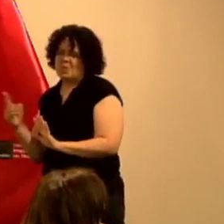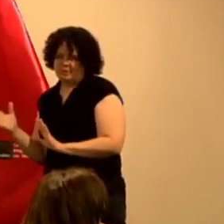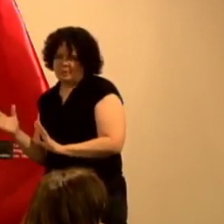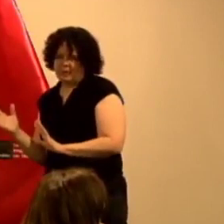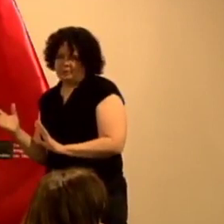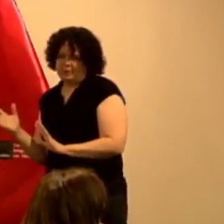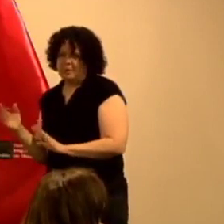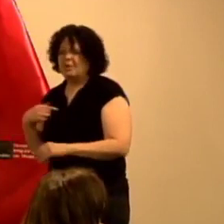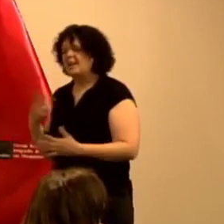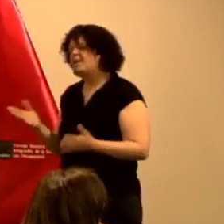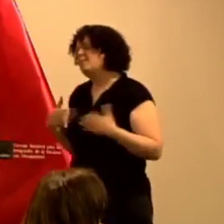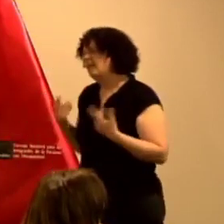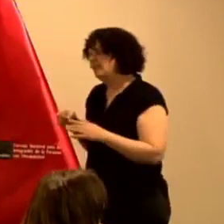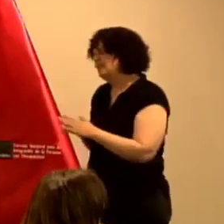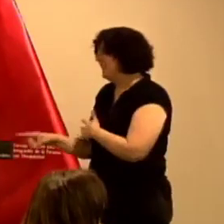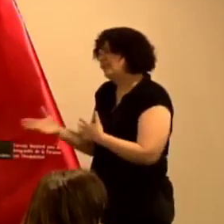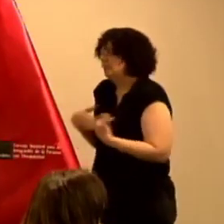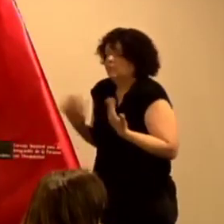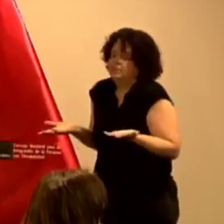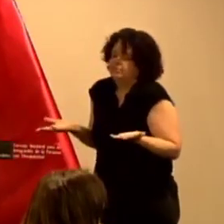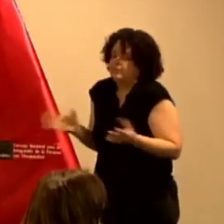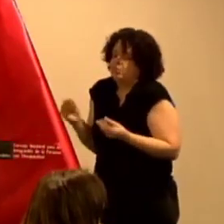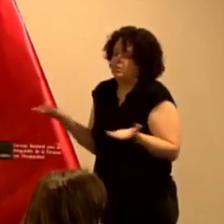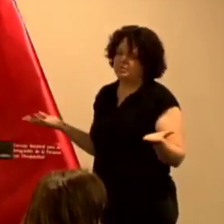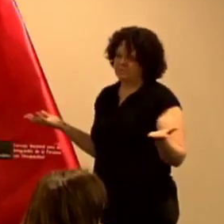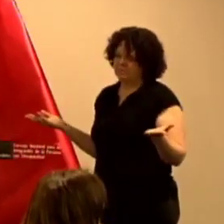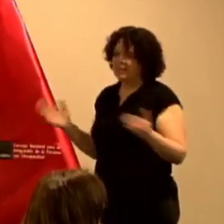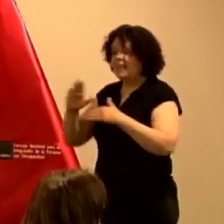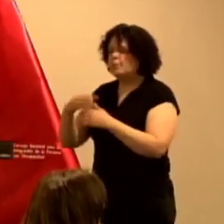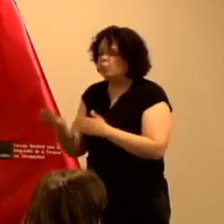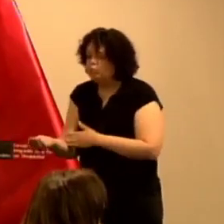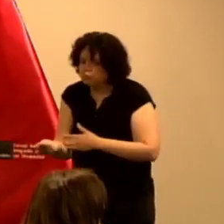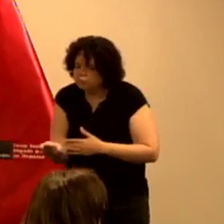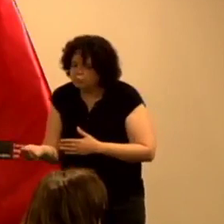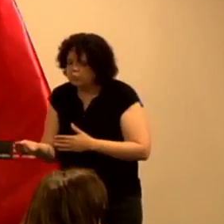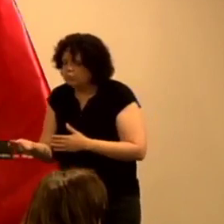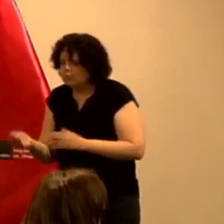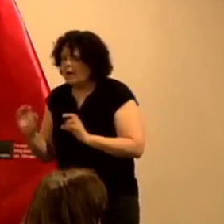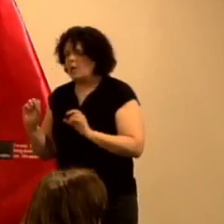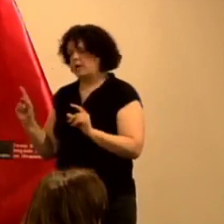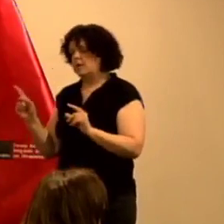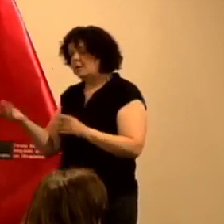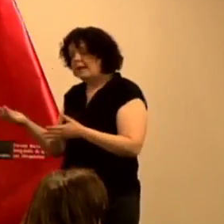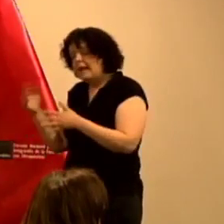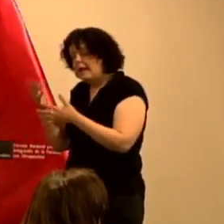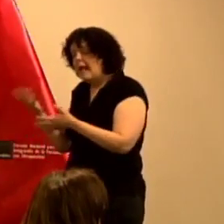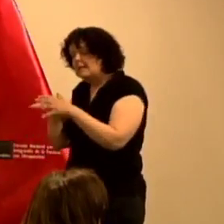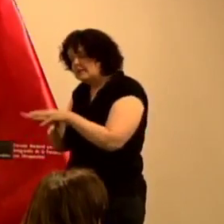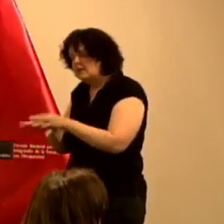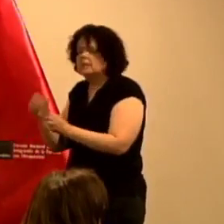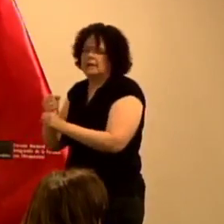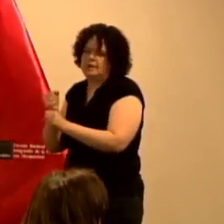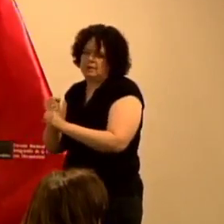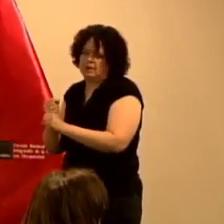en realidad eliminarte es mucho. Y después de eso, de pedir limosna, dijeron, bueno, te voy a dar el acceso al trabajo. Y